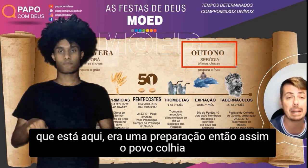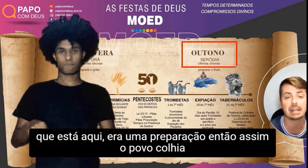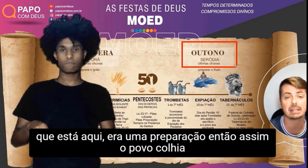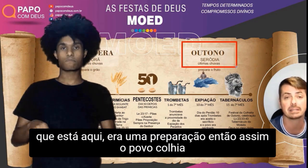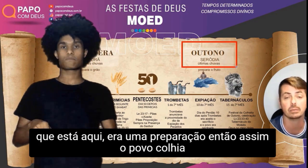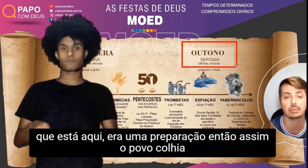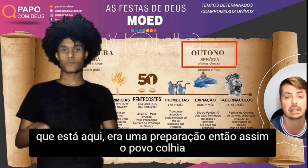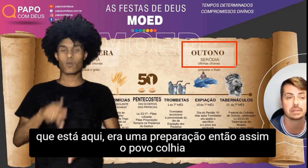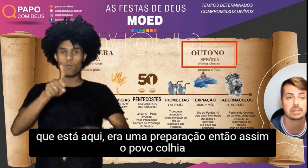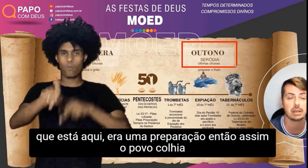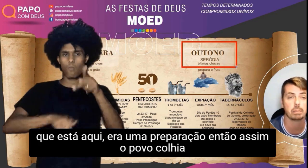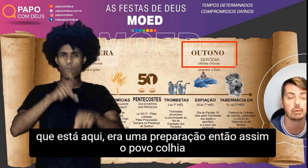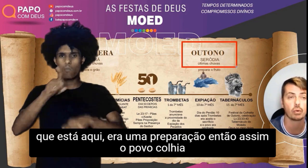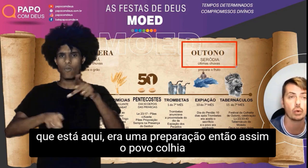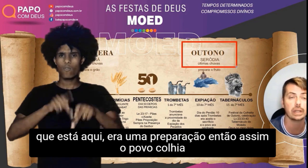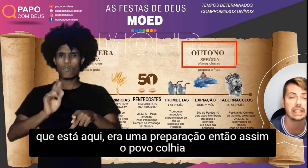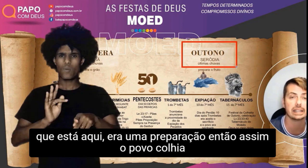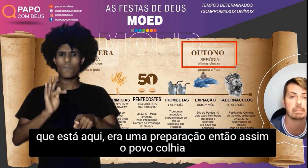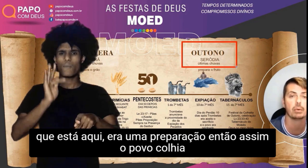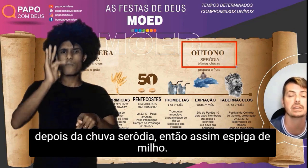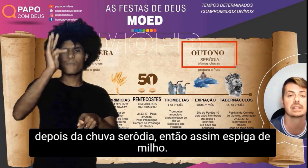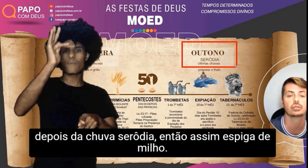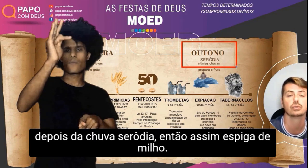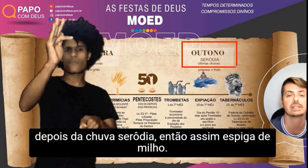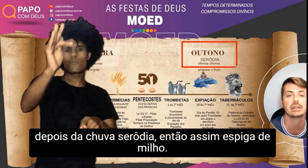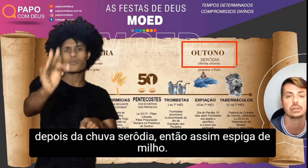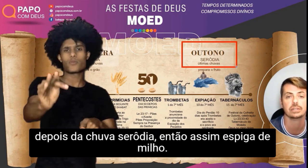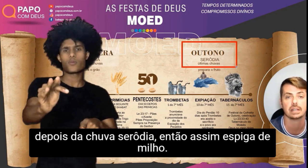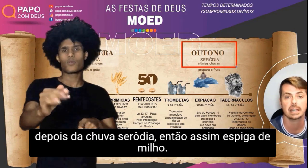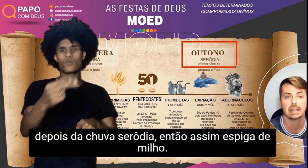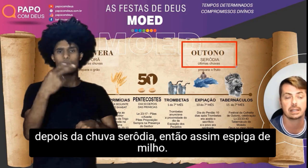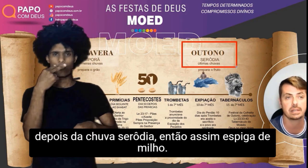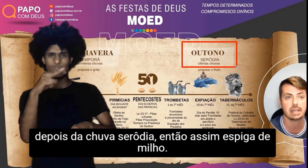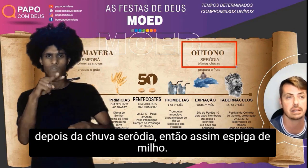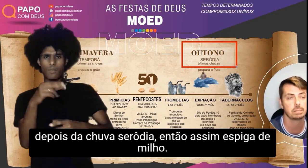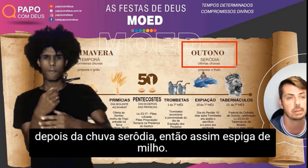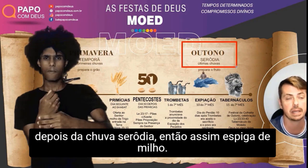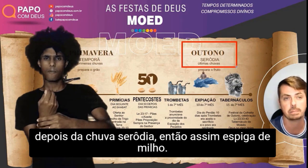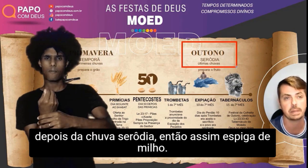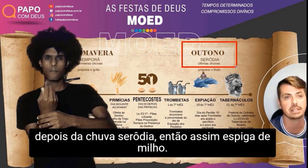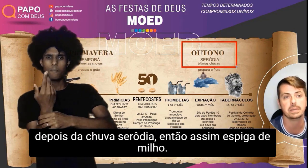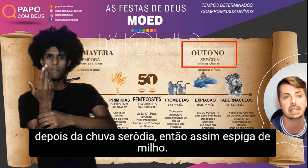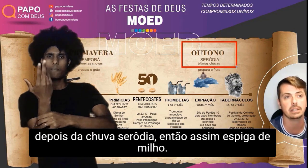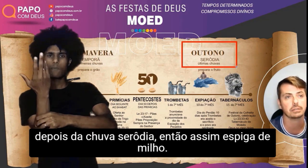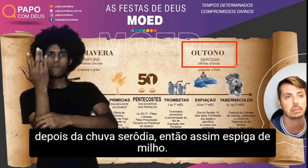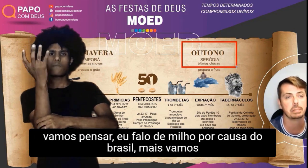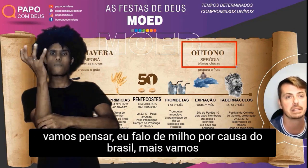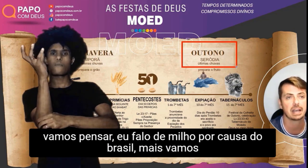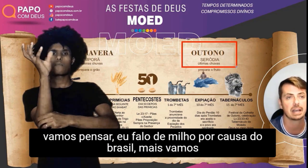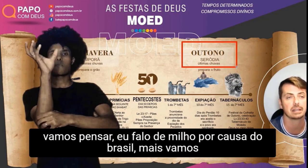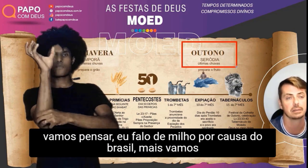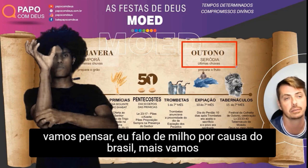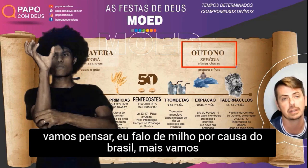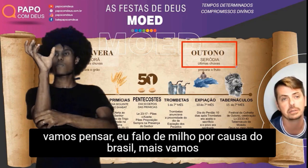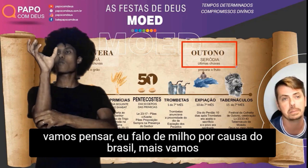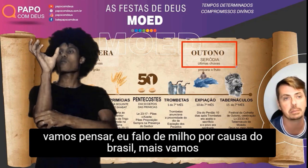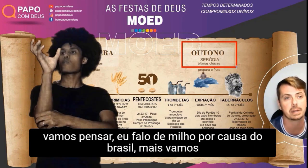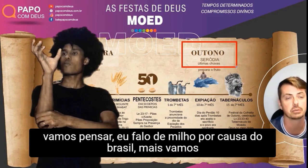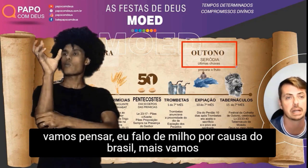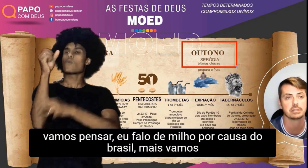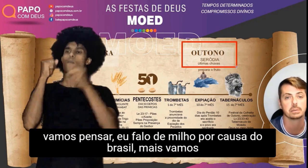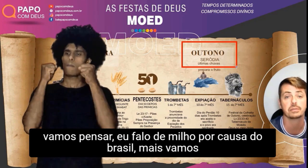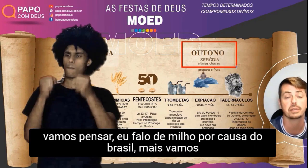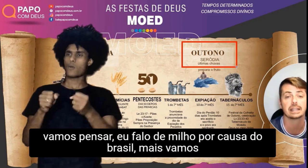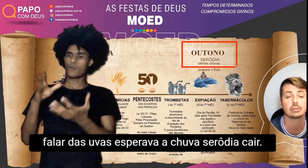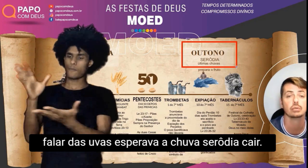uma preparação. Então assim, o povo colhia depois da chuva serôdia. Então assim, espiga de milho, vamos pensar, falo de milho por